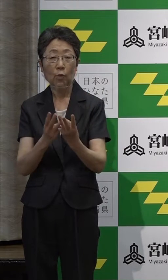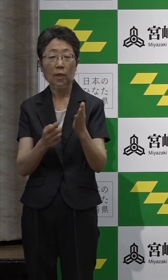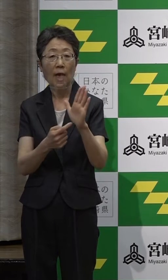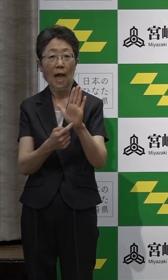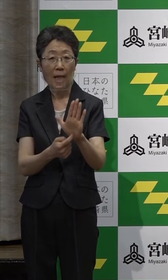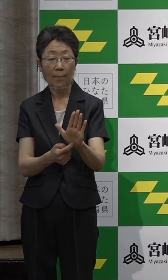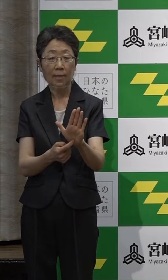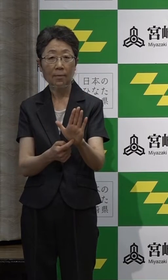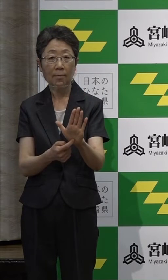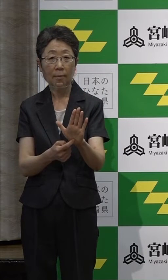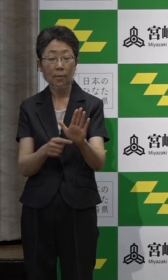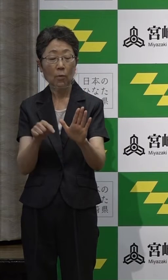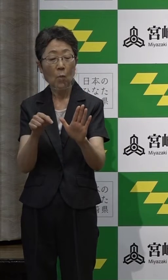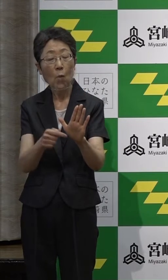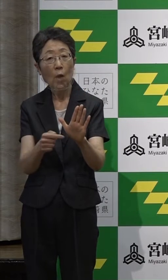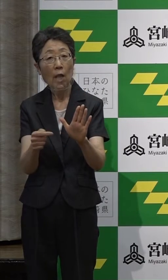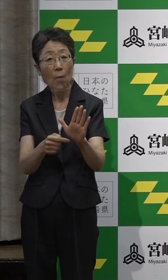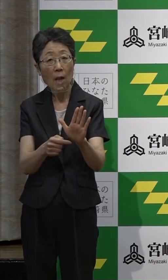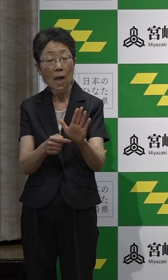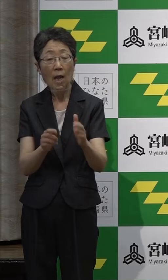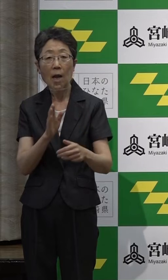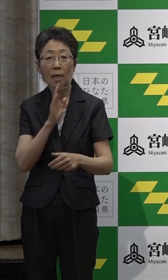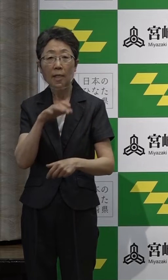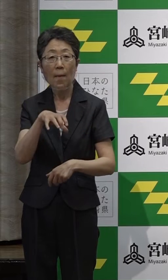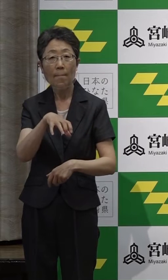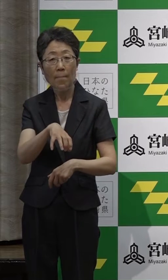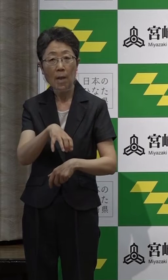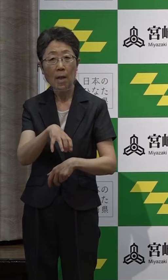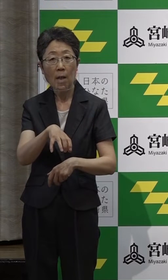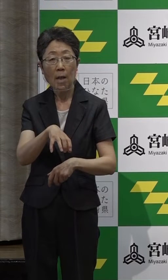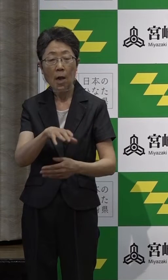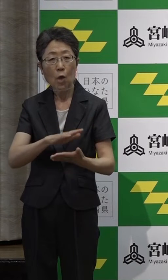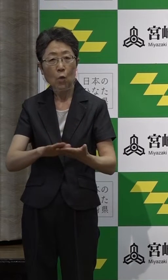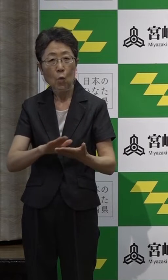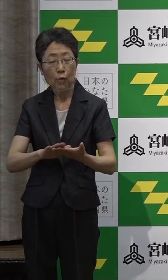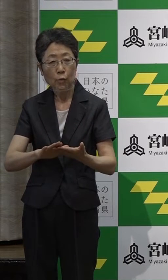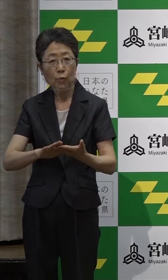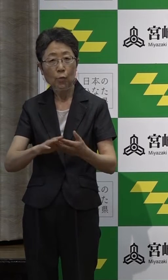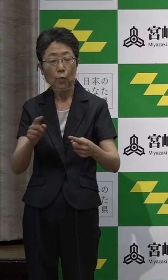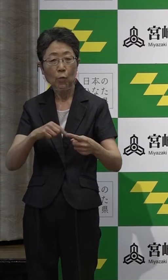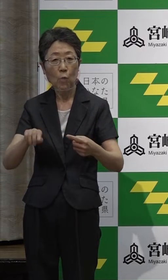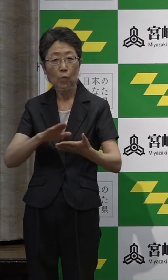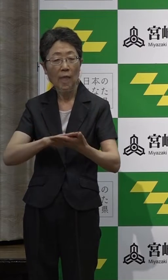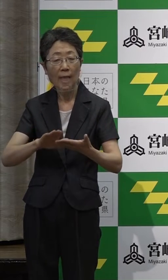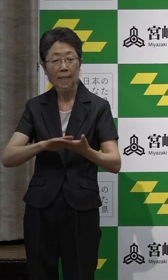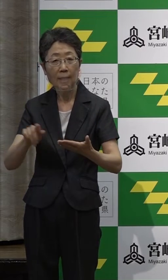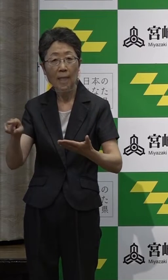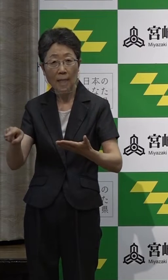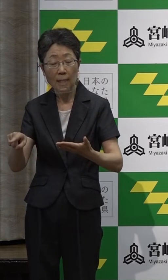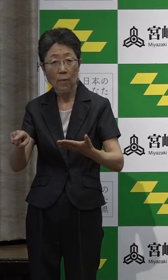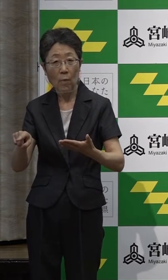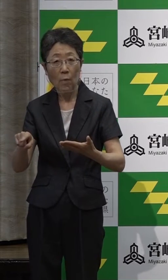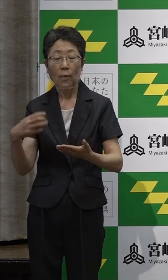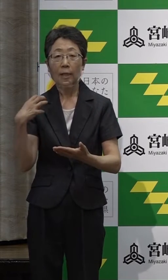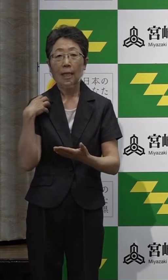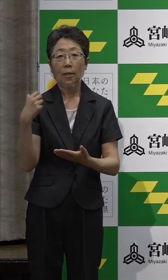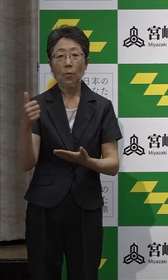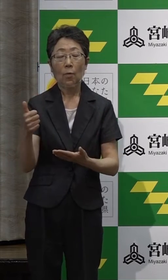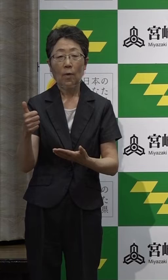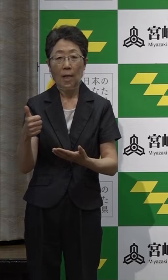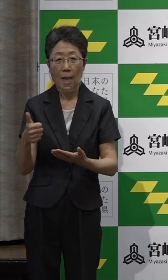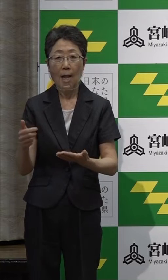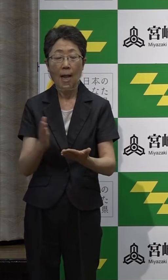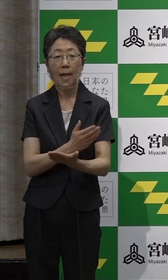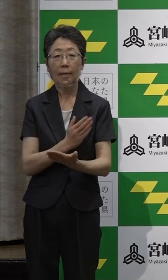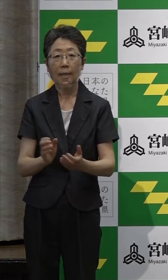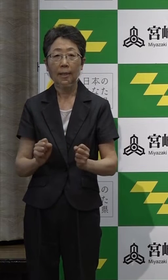、やはりそれは現場の公衆衛生医師等が判断しておりますので、必要に応じ